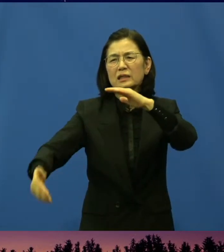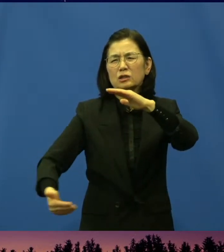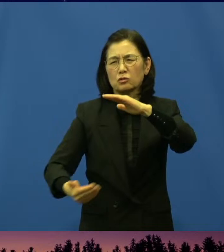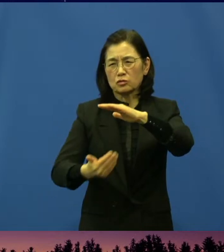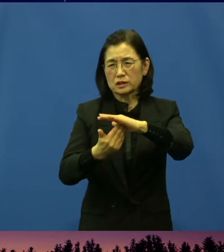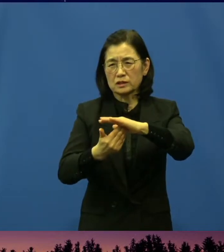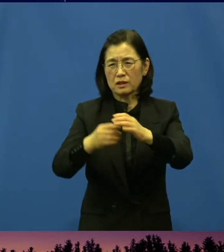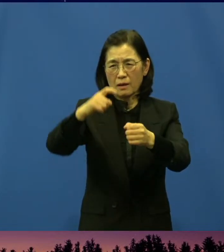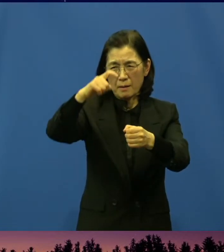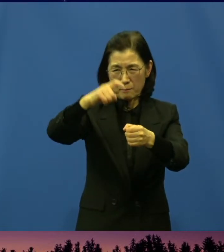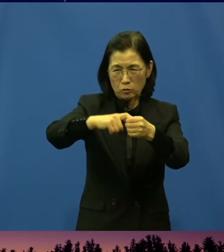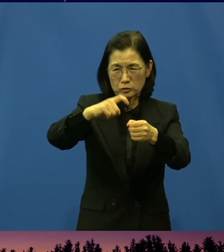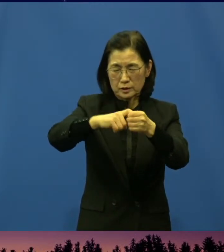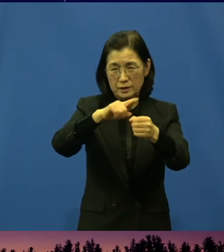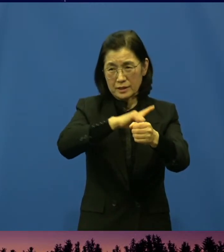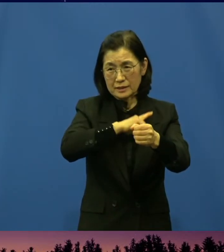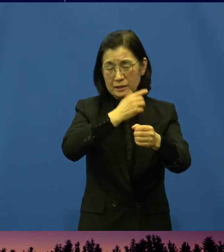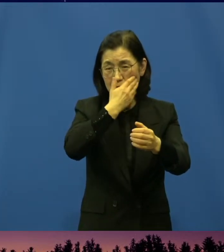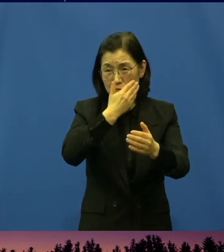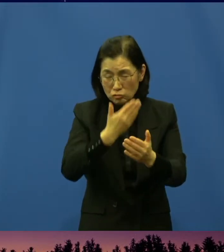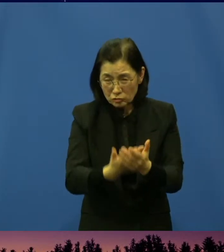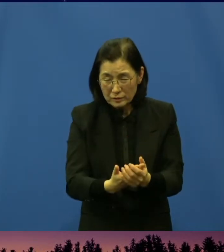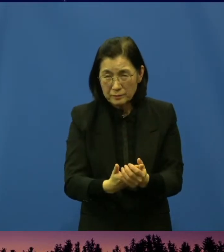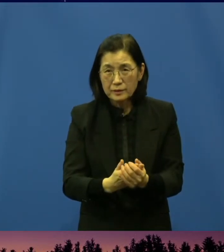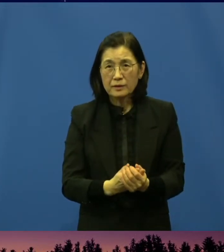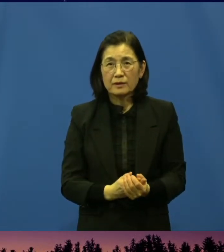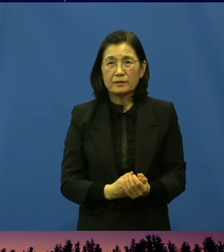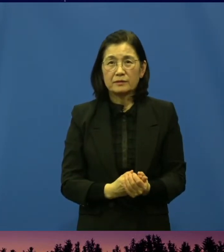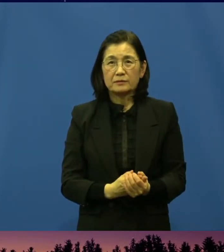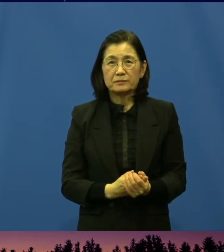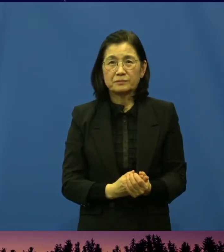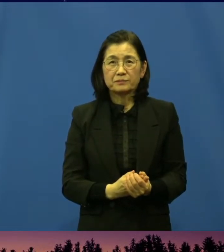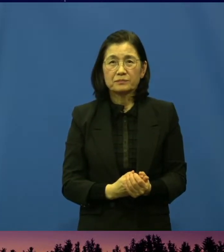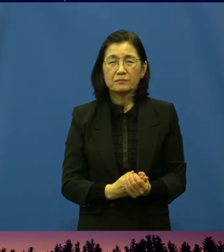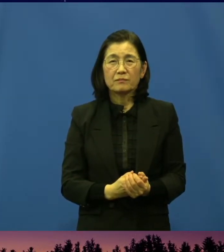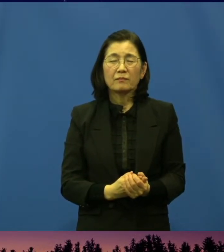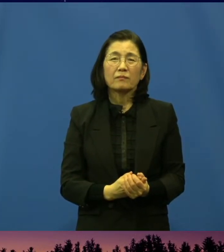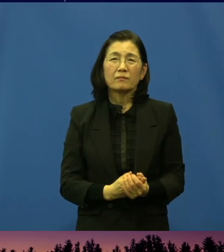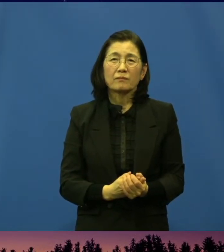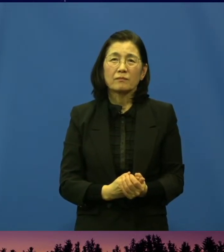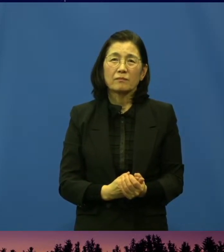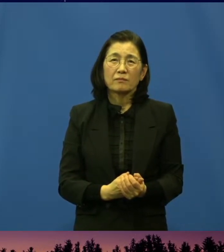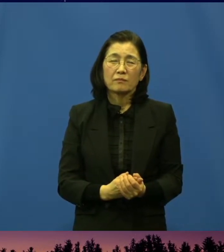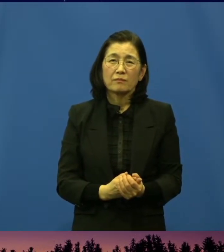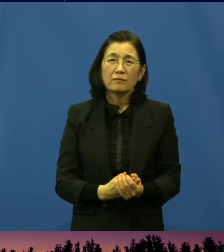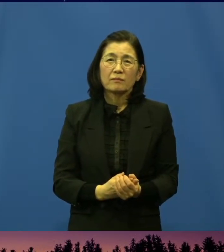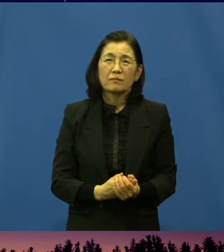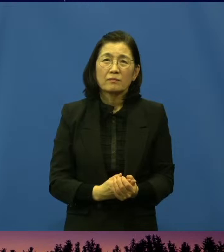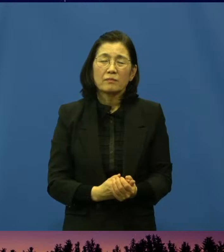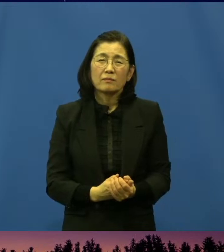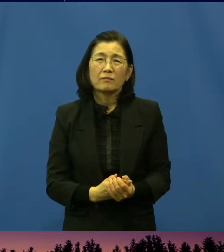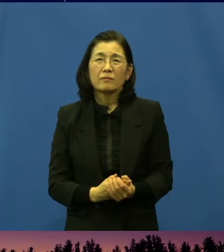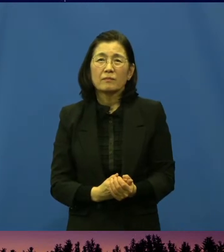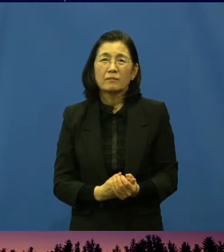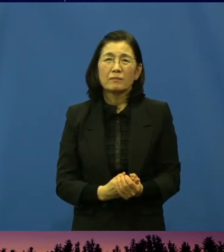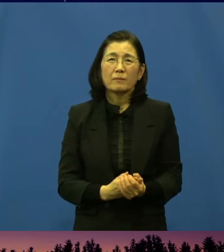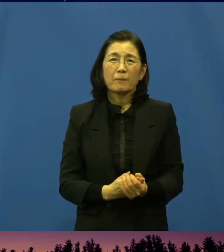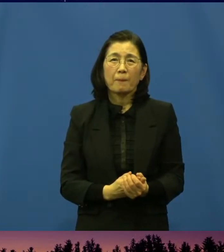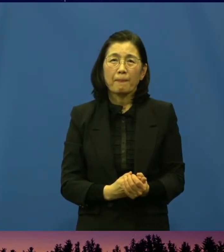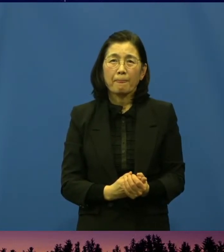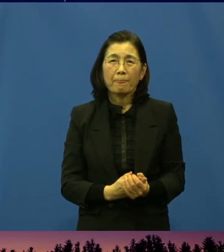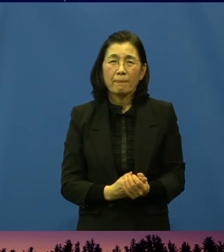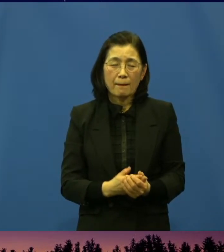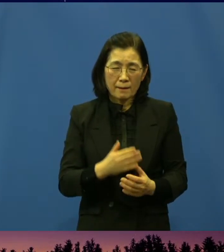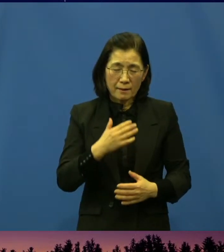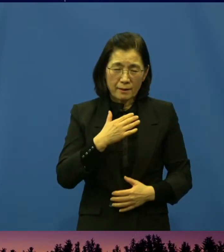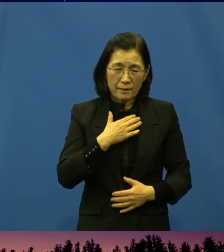그러니까 내 기도가 하나님의 뜻에 얼마나 부합되느냐가 관건이죠. 근데 다 모를 때 있잖아요. 우리가 그게 하나님의 뜻인지 아닌지